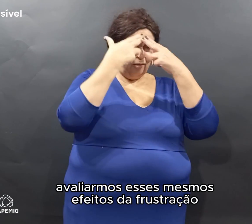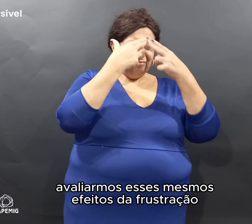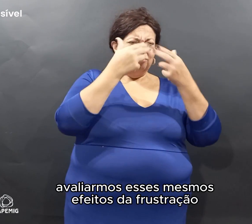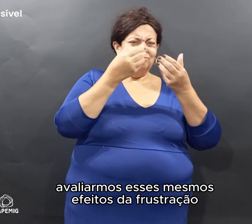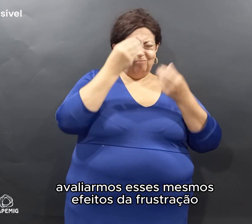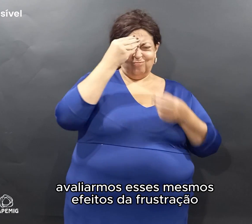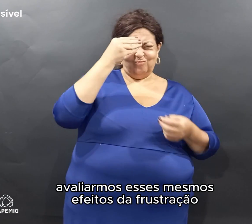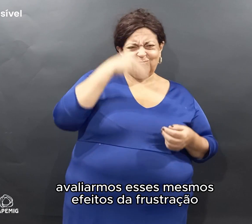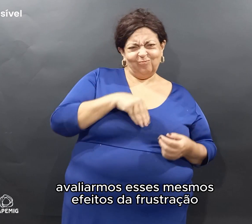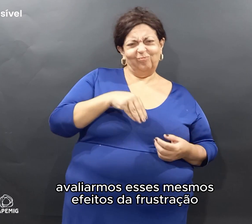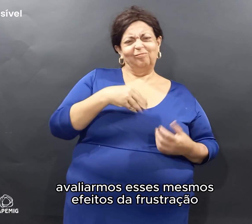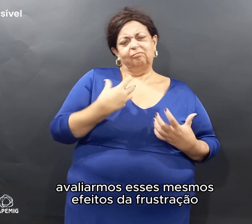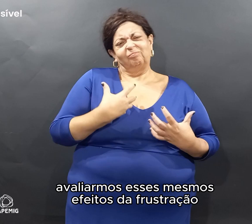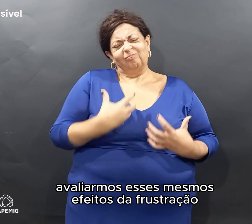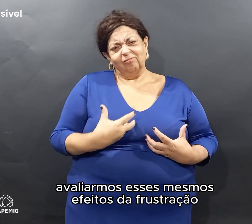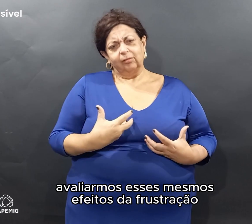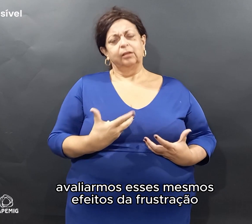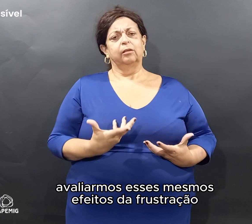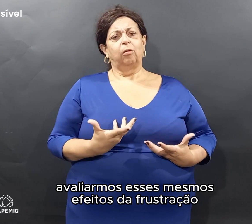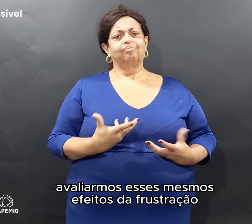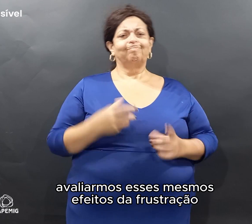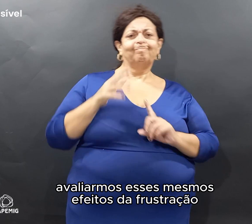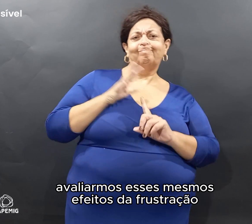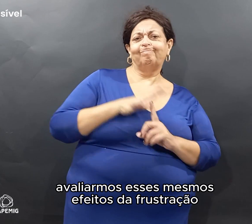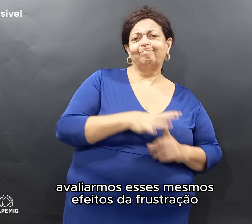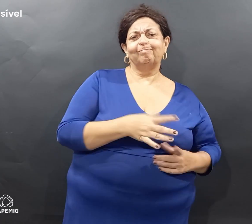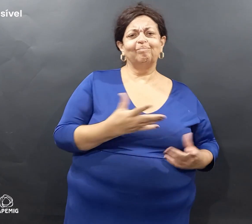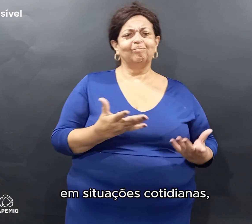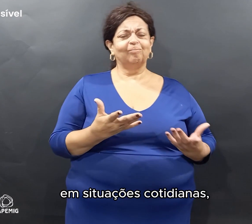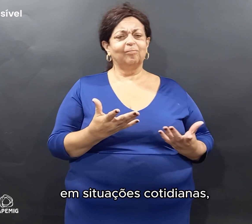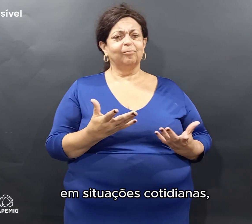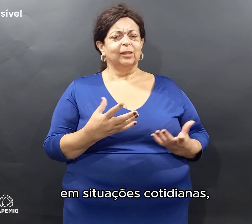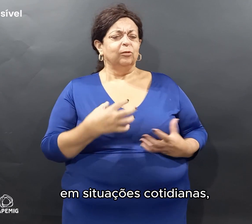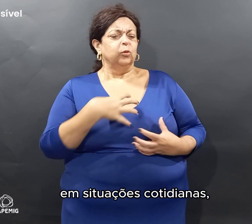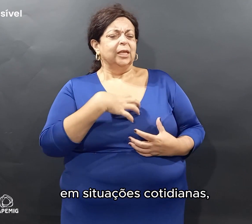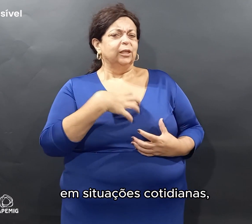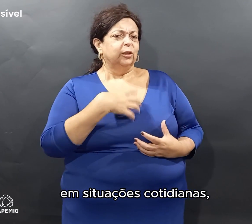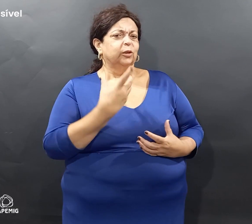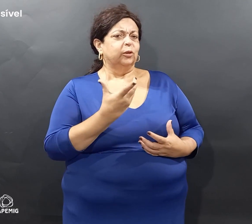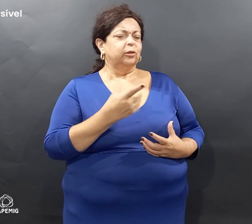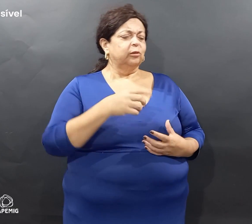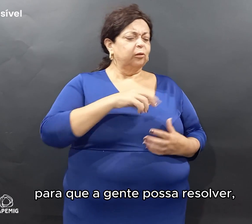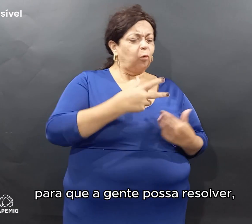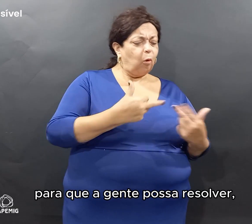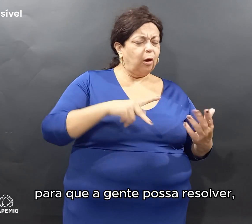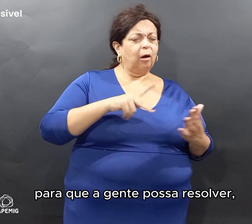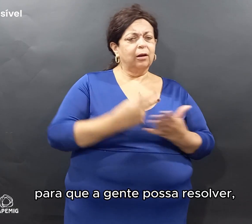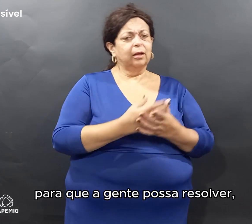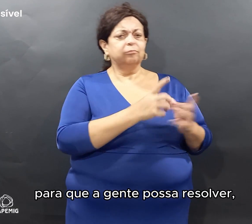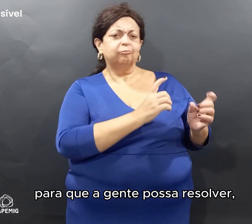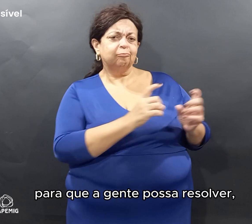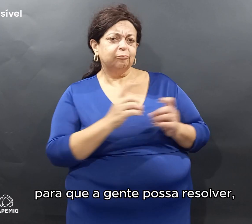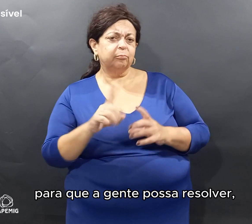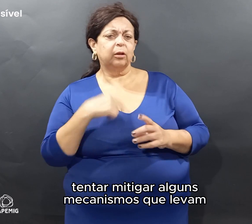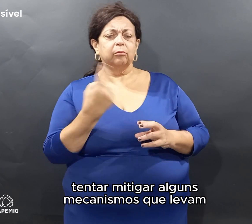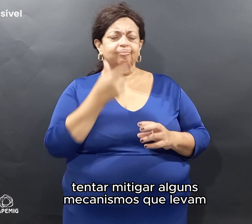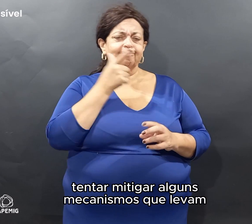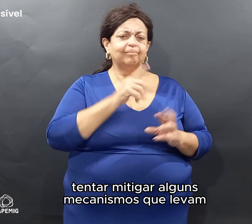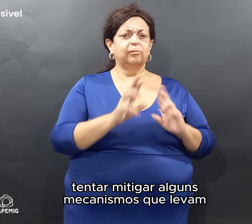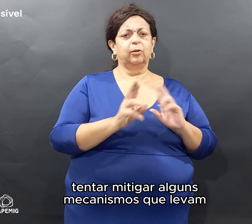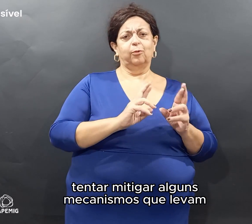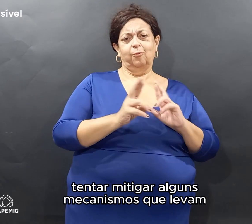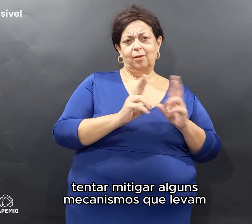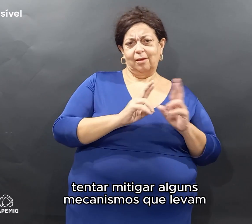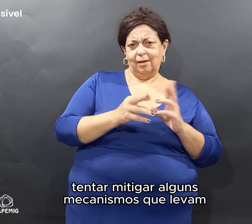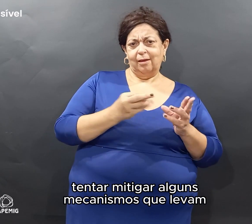momento, avaliarmos esses mesmos efeitos da frustração em situações cotidianas, para que a gente possa resolver,